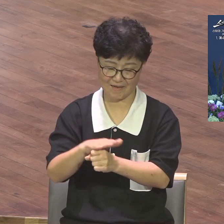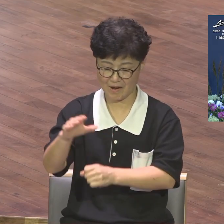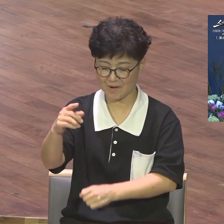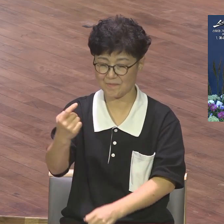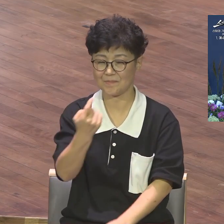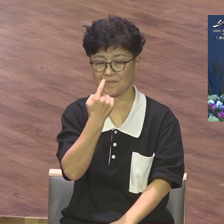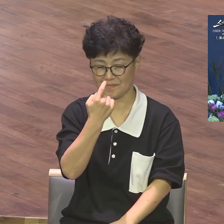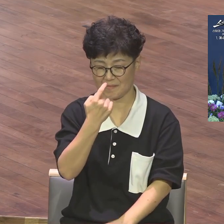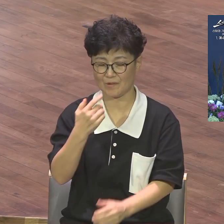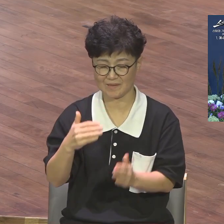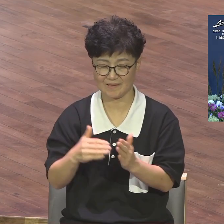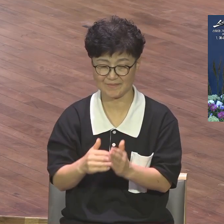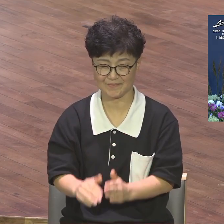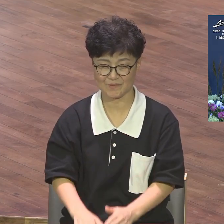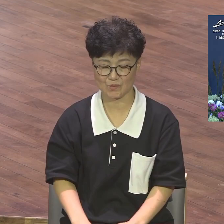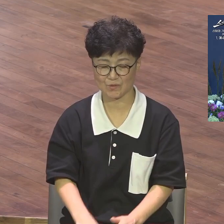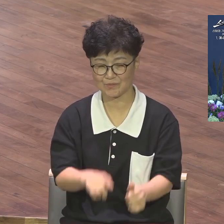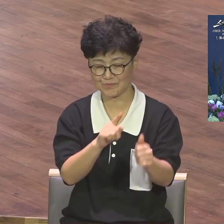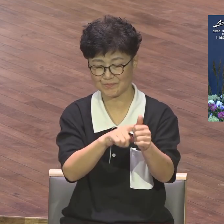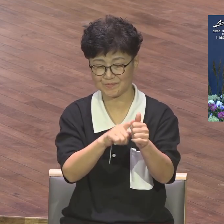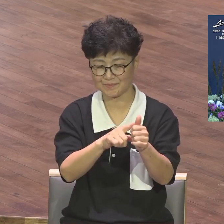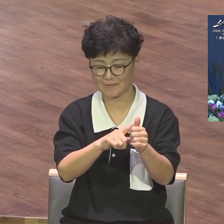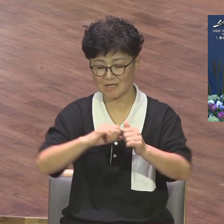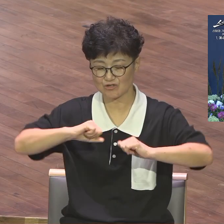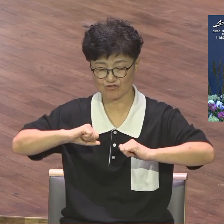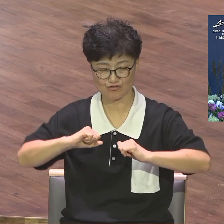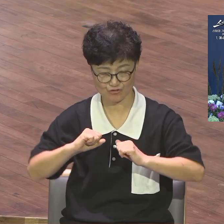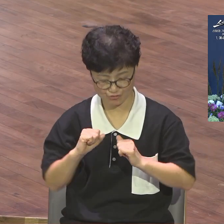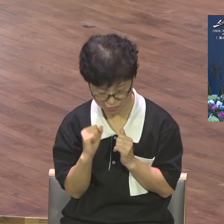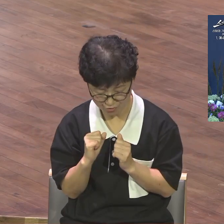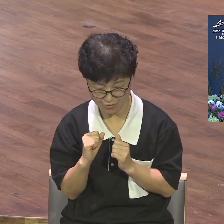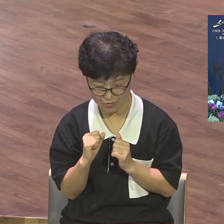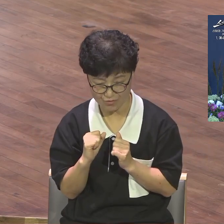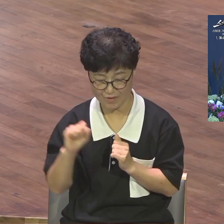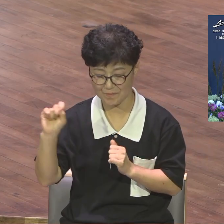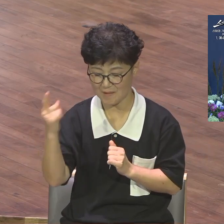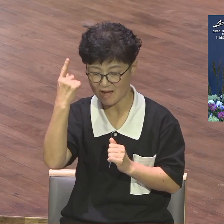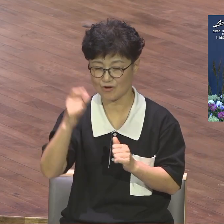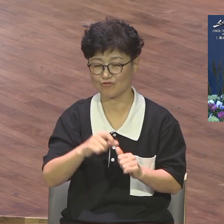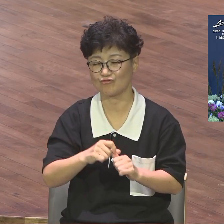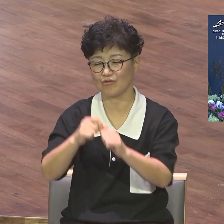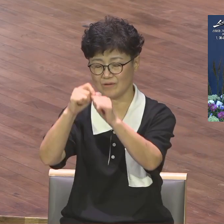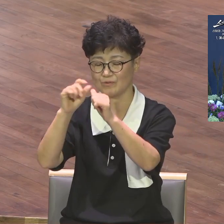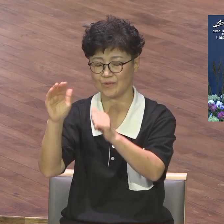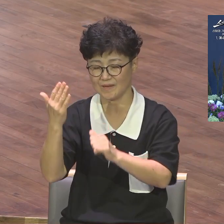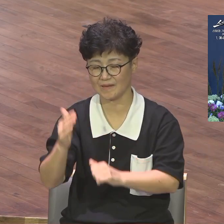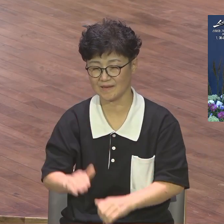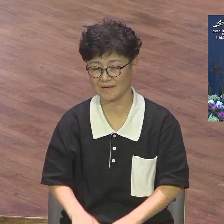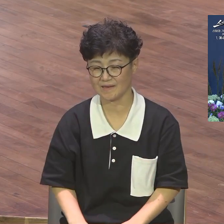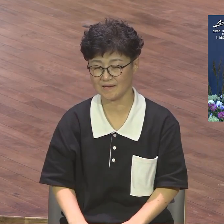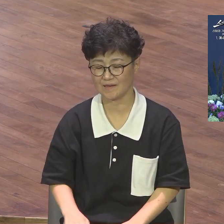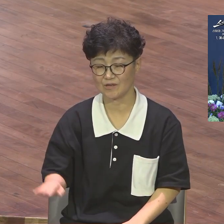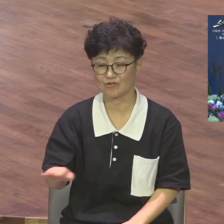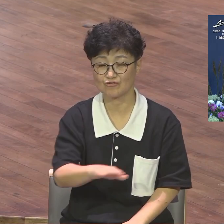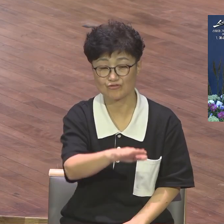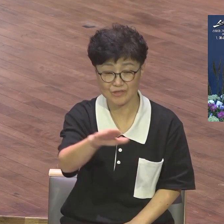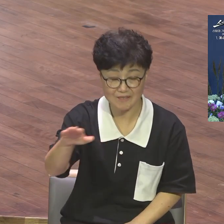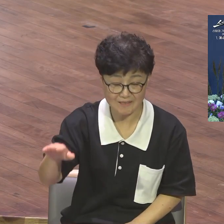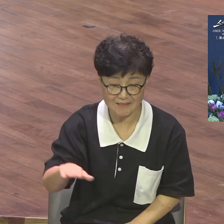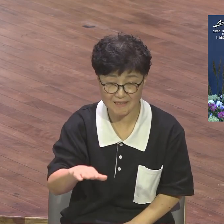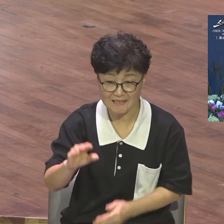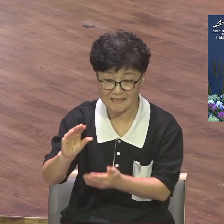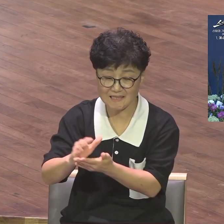삭개오의 순종이 멋진 구원의 작품으로 이어졌습니다. 우리 역시 그리스도로 오신